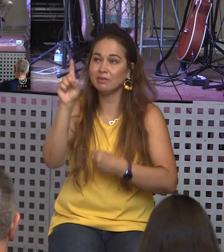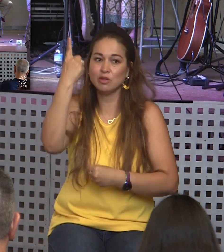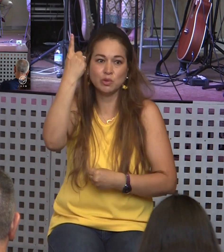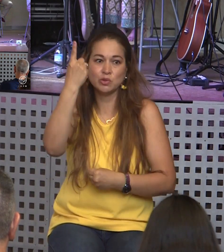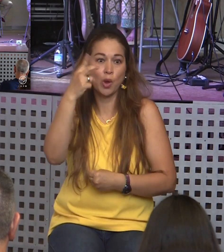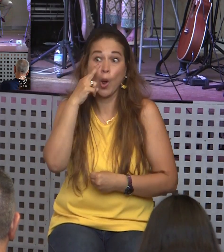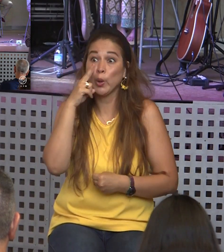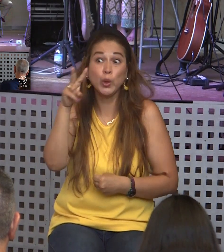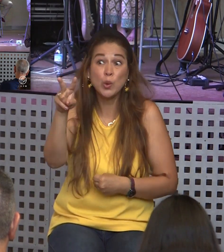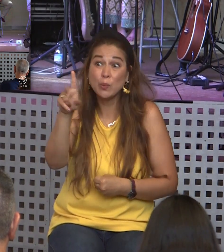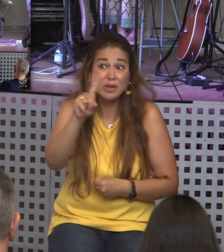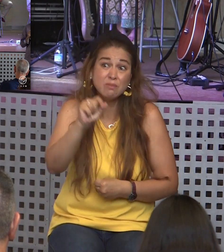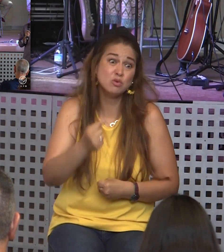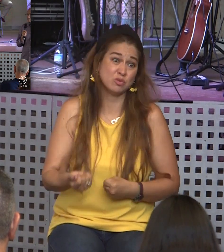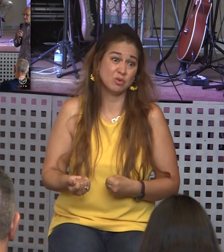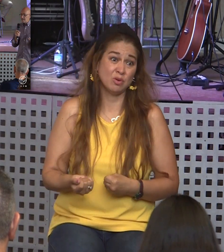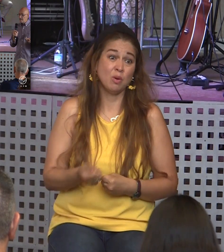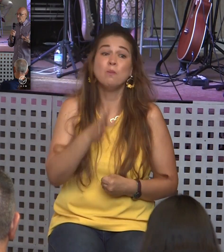ceguera.